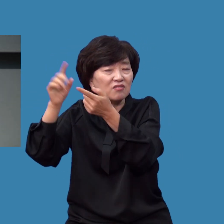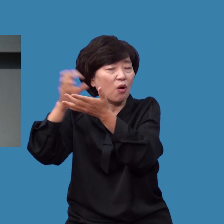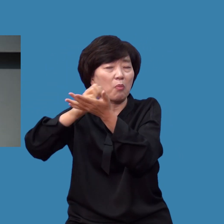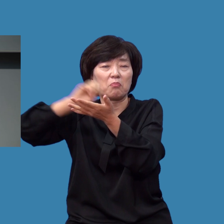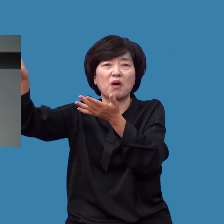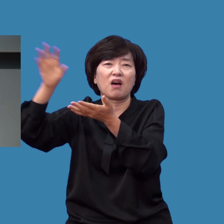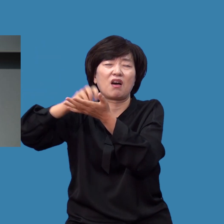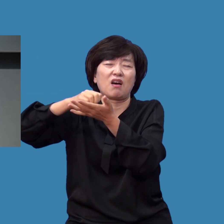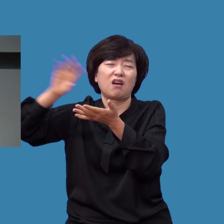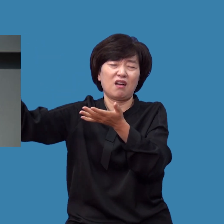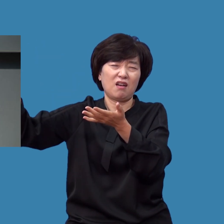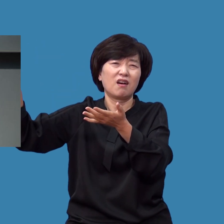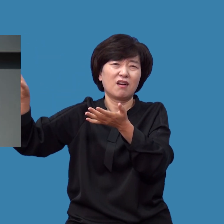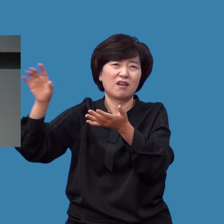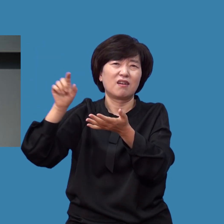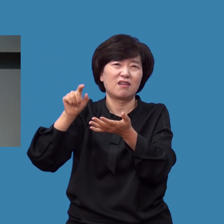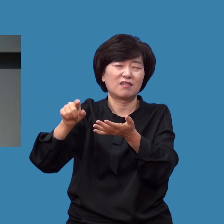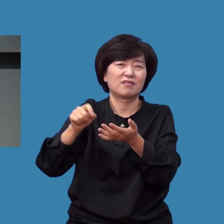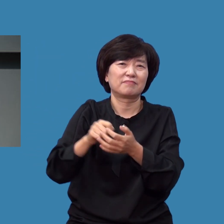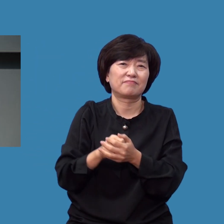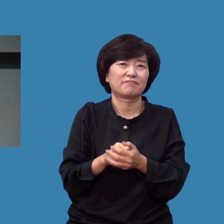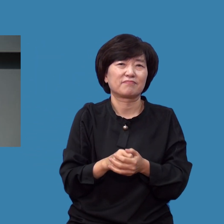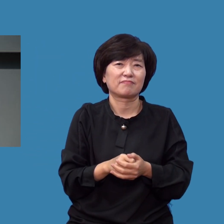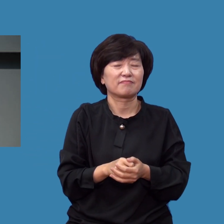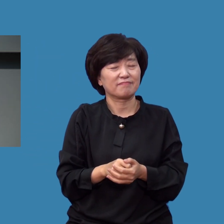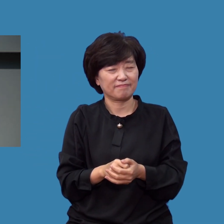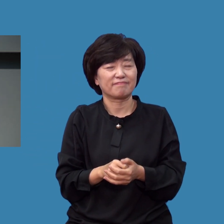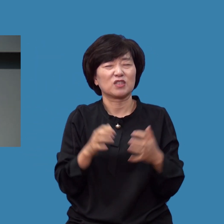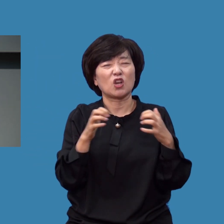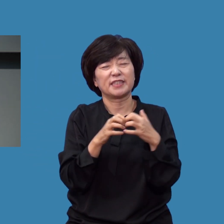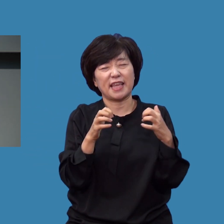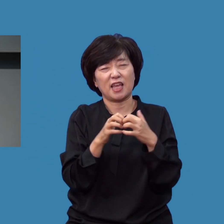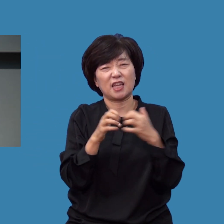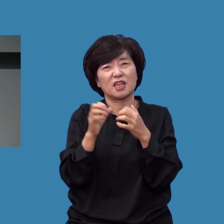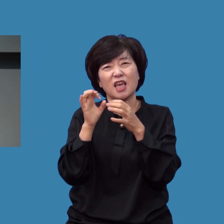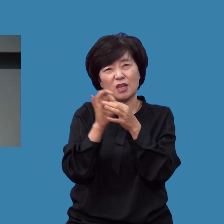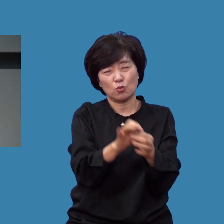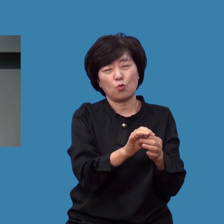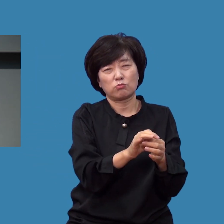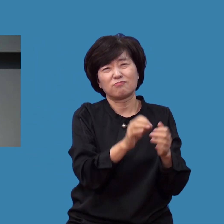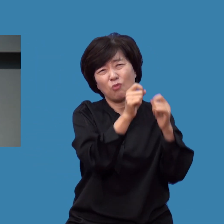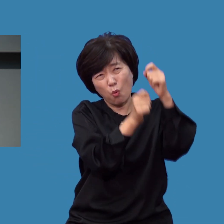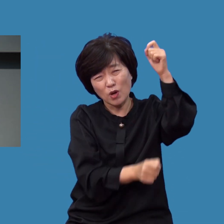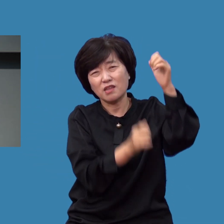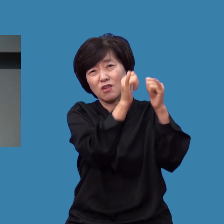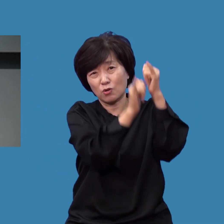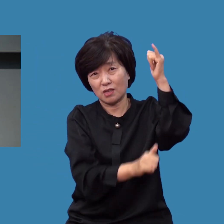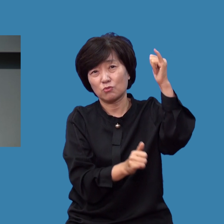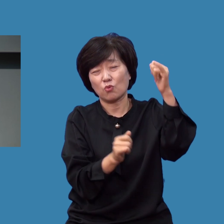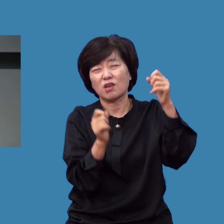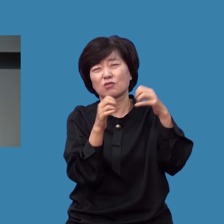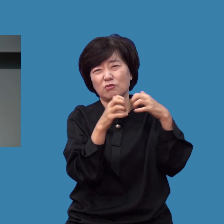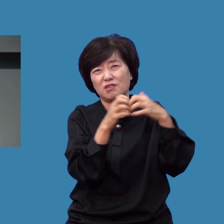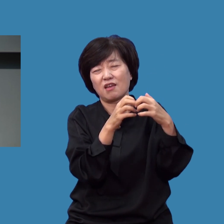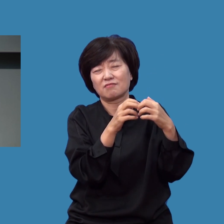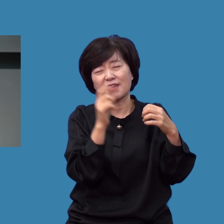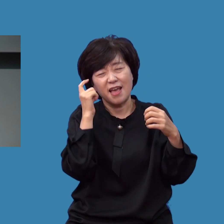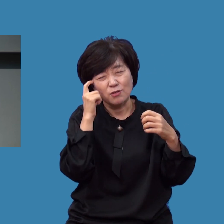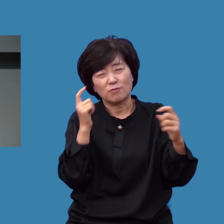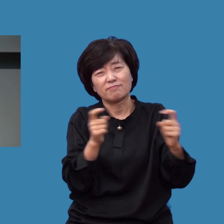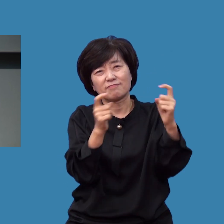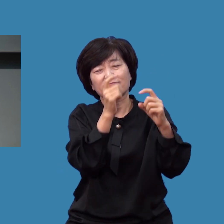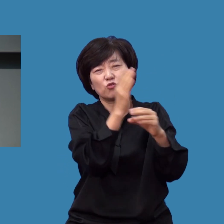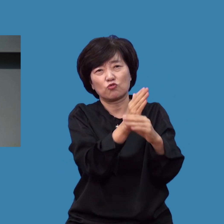노력들을 그 전쟁을 굉장히 치열하게 해왔습니다. 자, 그런데 여러분,